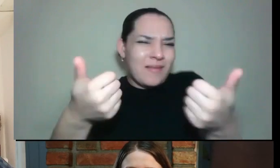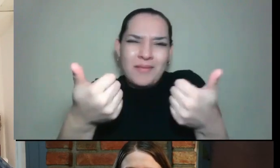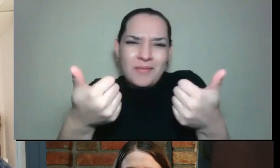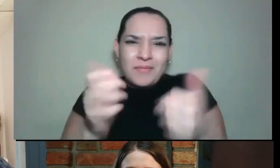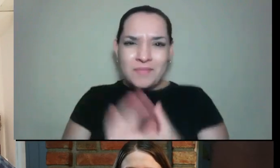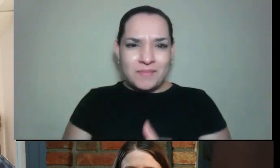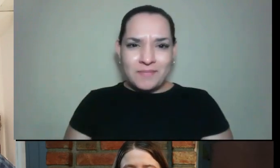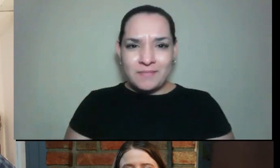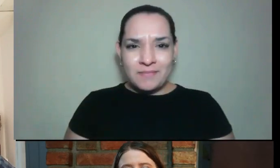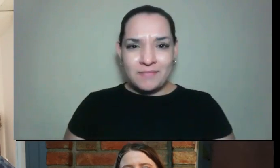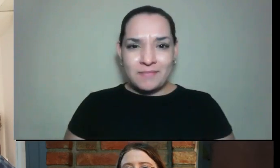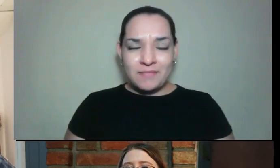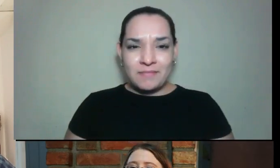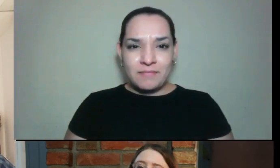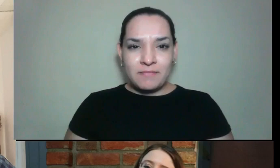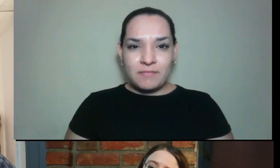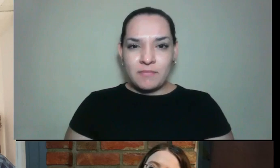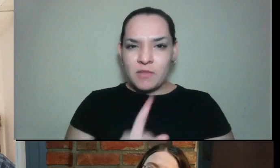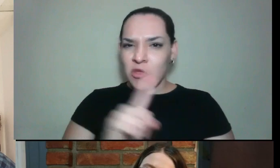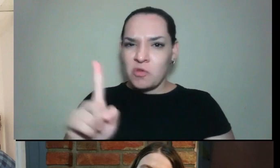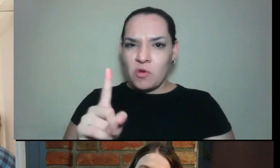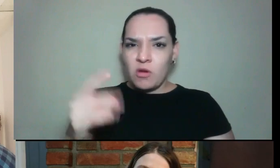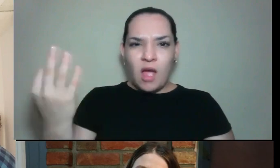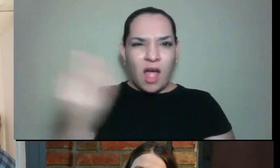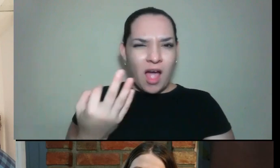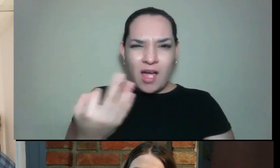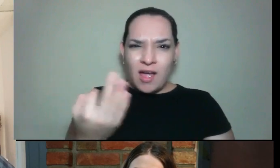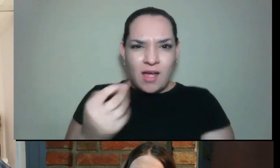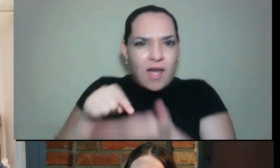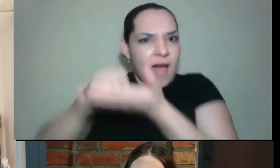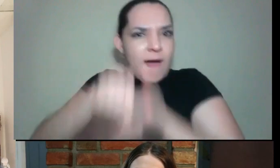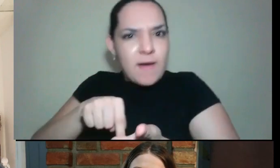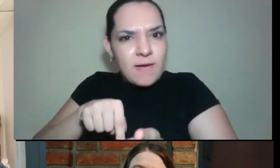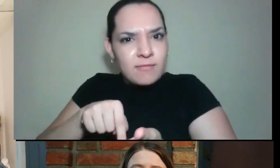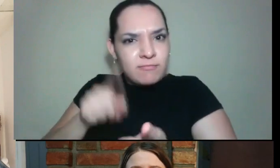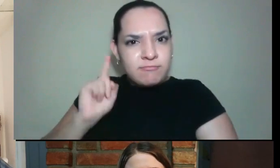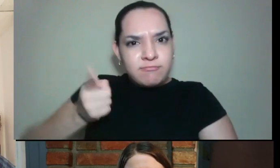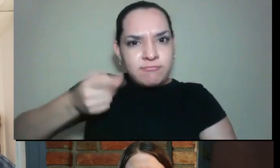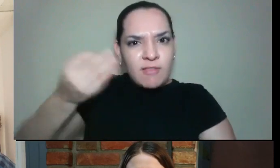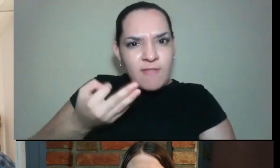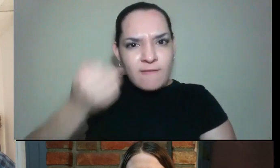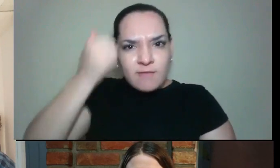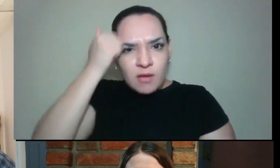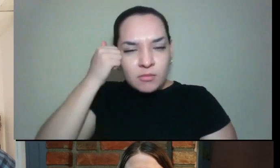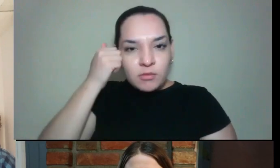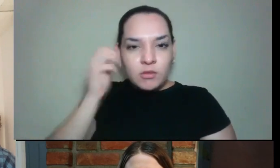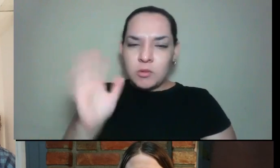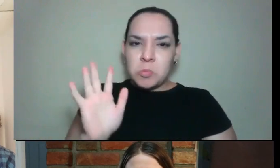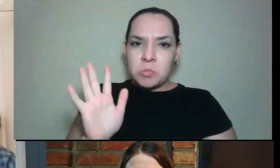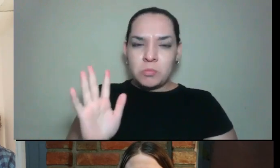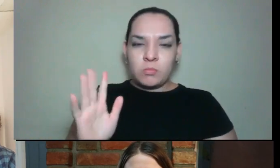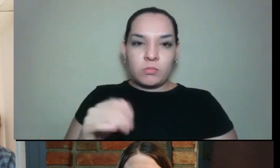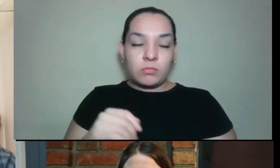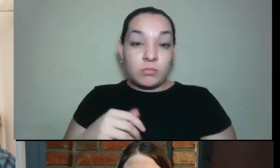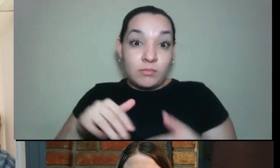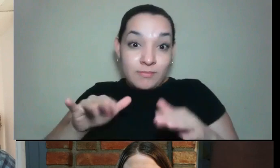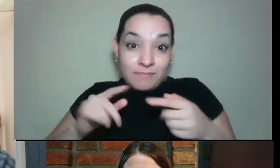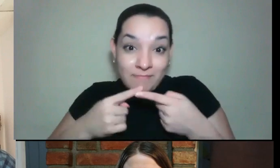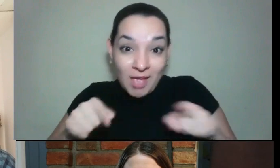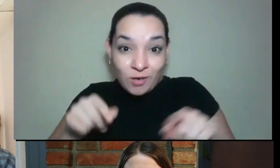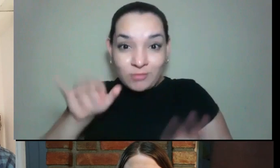si no, también está bien. No es algo que se deba o no se deba hacer, es algo